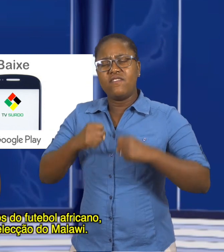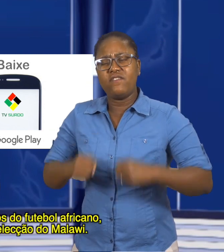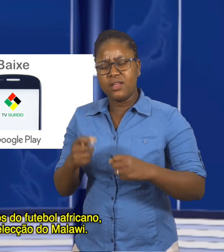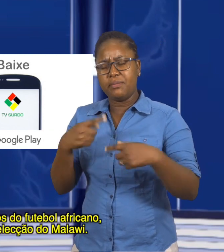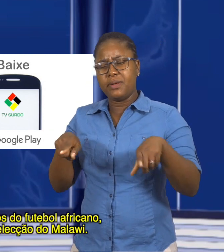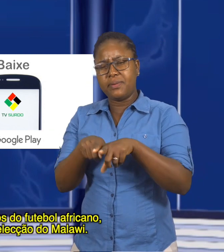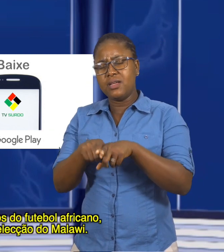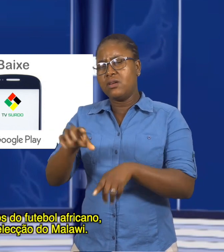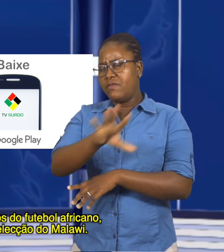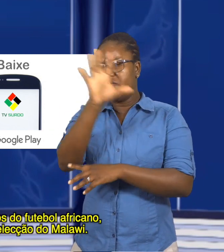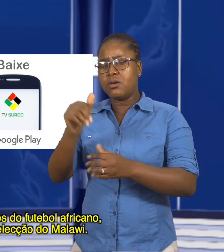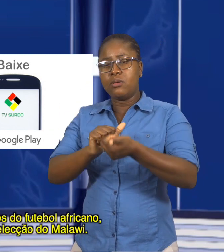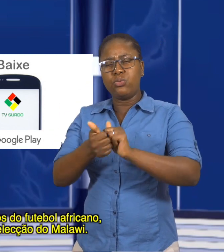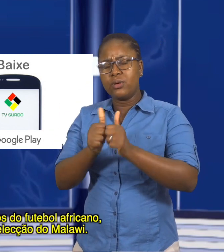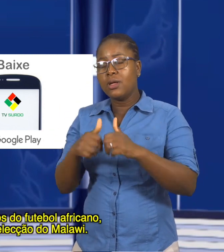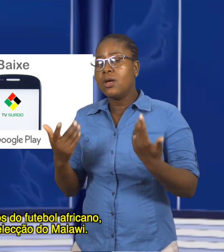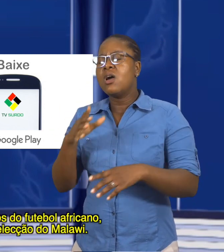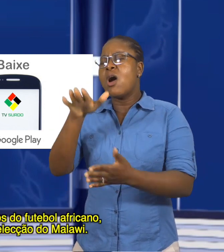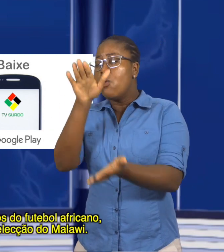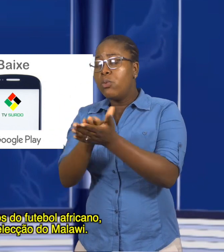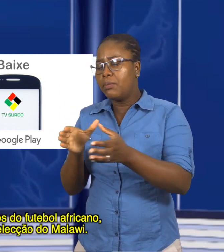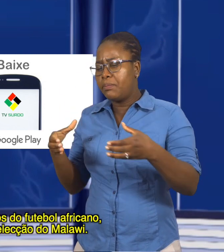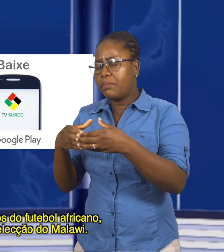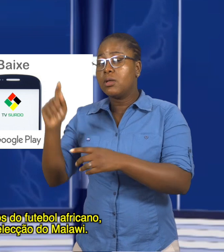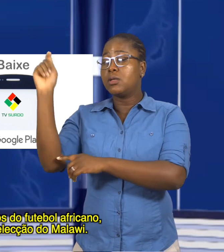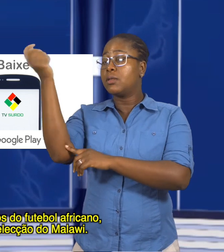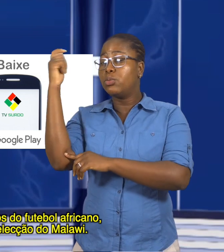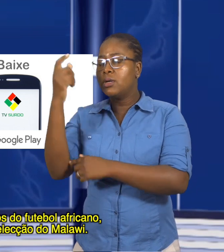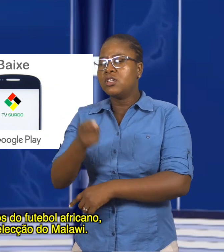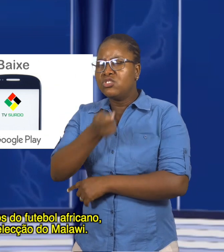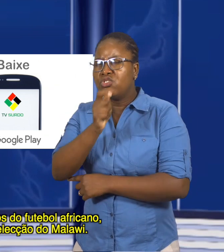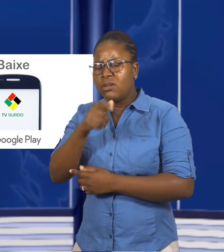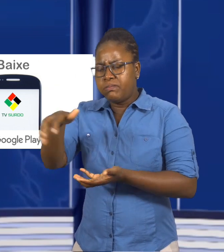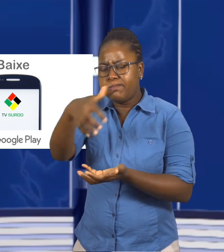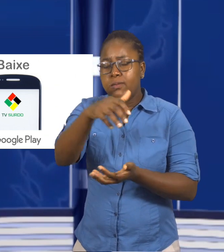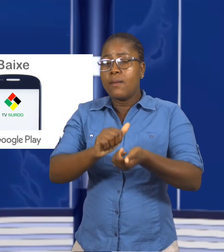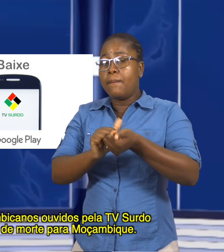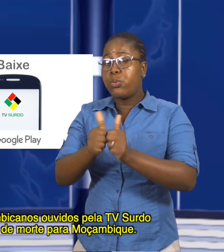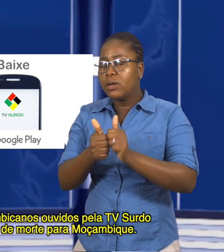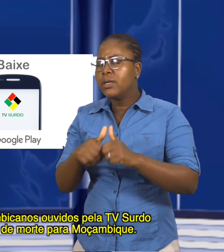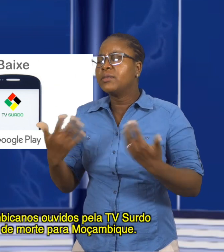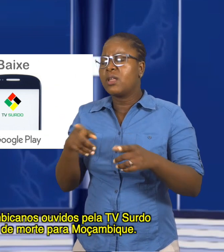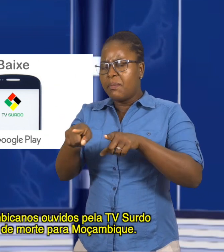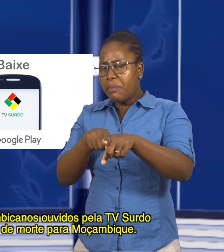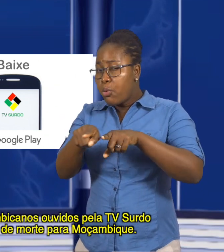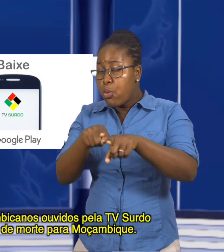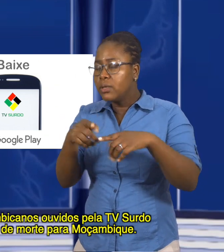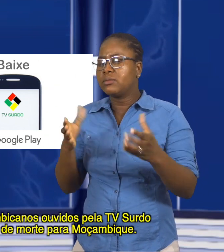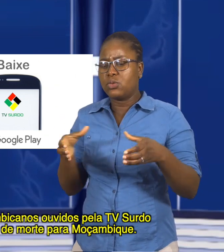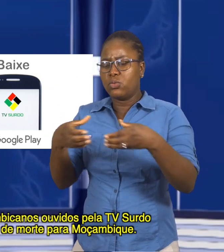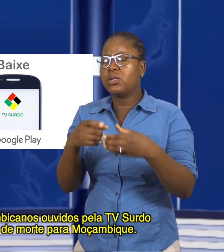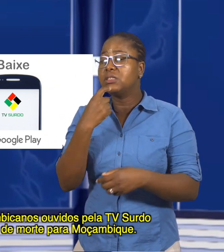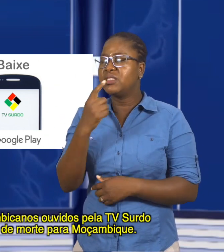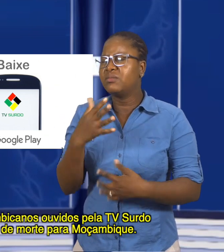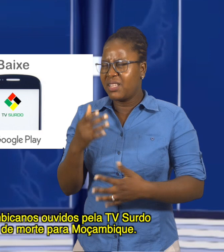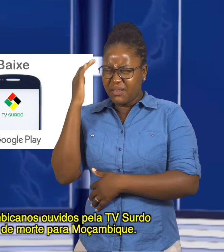Além destes colossos do futebol africano, está também a seleção do Malawi. Jornalistas desportivos